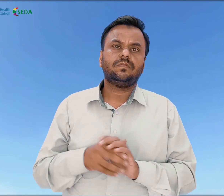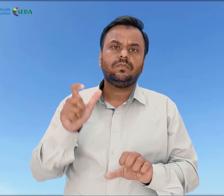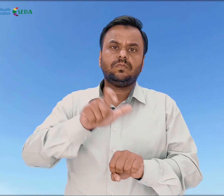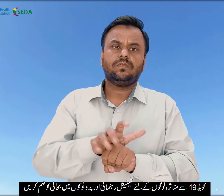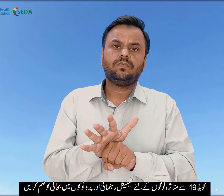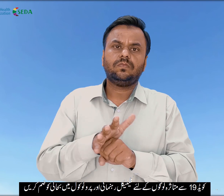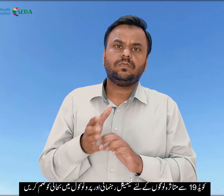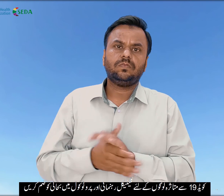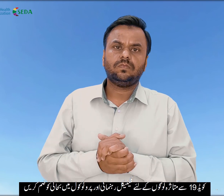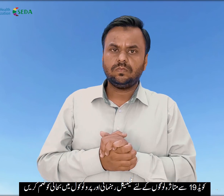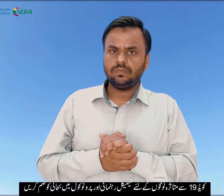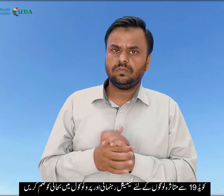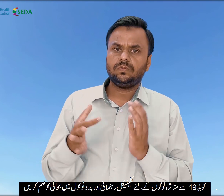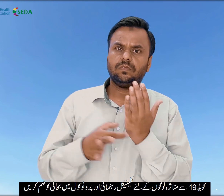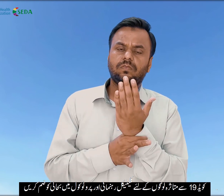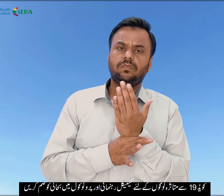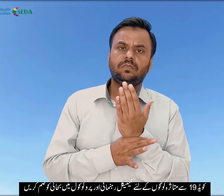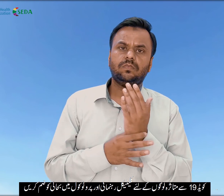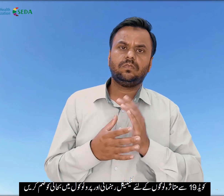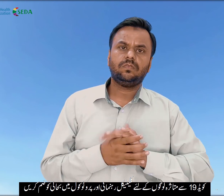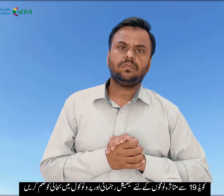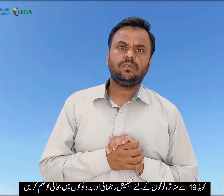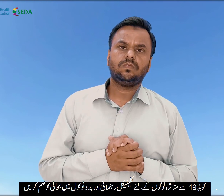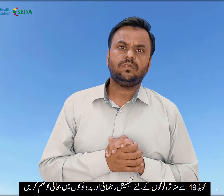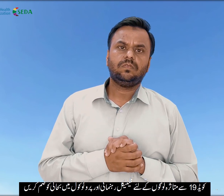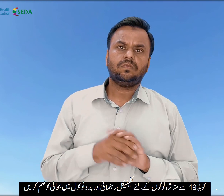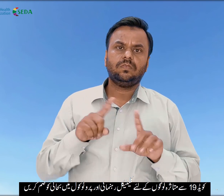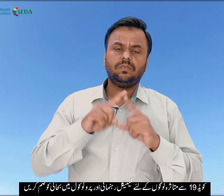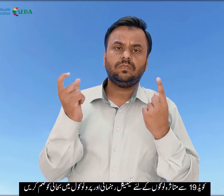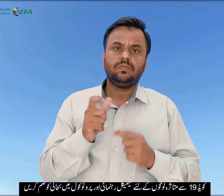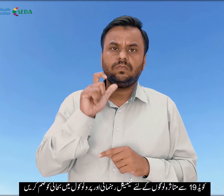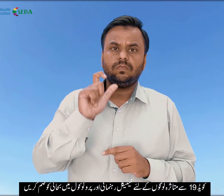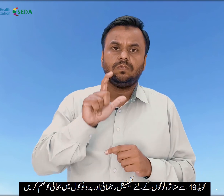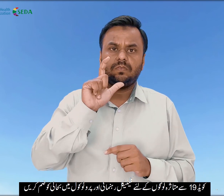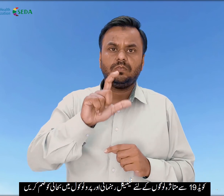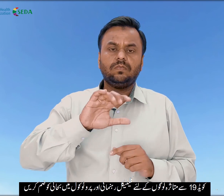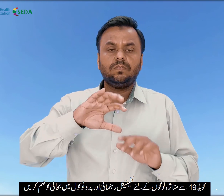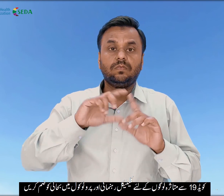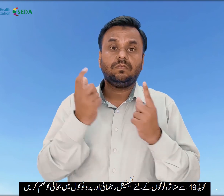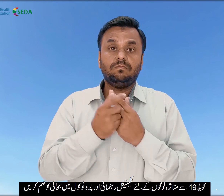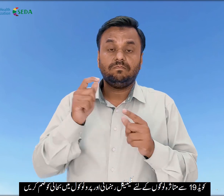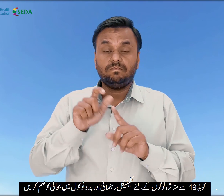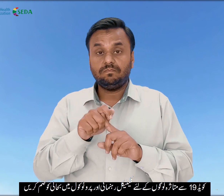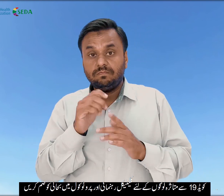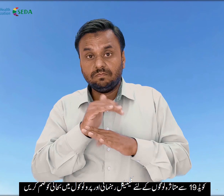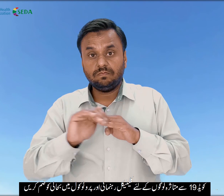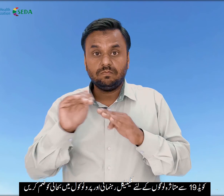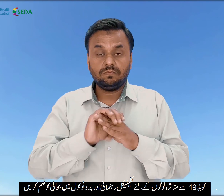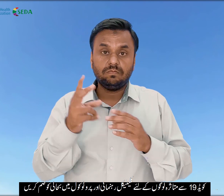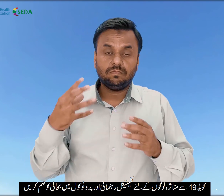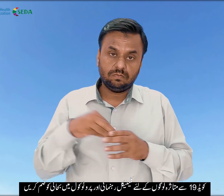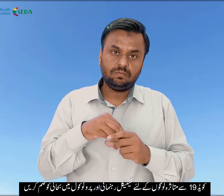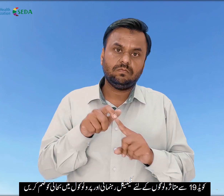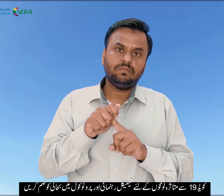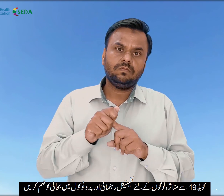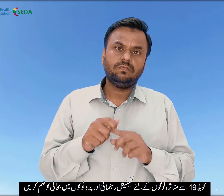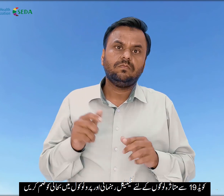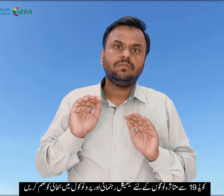کووڈ-19 سے متاثرہ لوگوں کے لیے کلینیکل رہنمائی اور پروٹوکول میں بحالی کو ضم